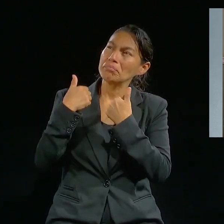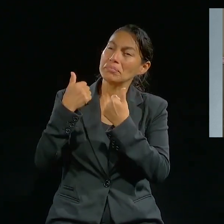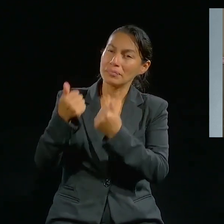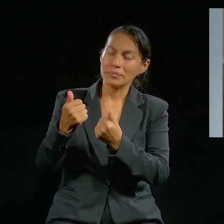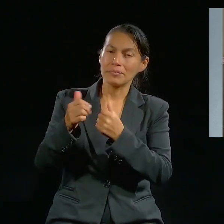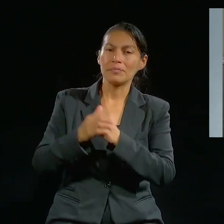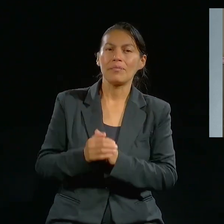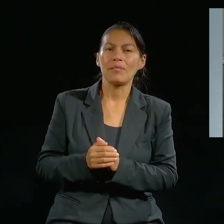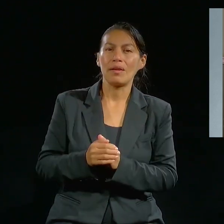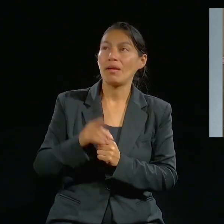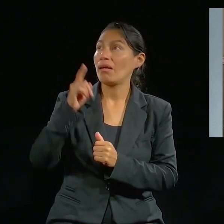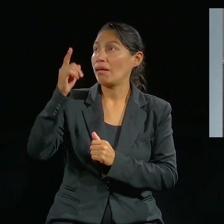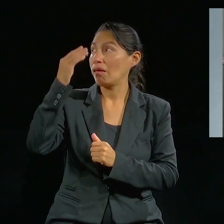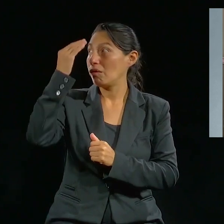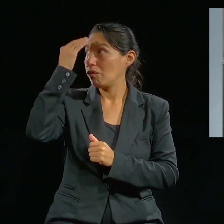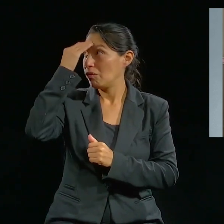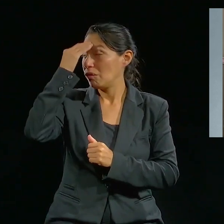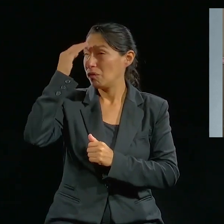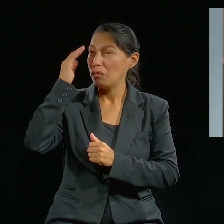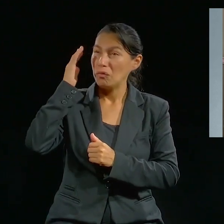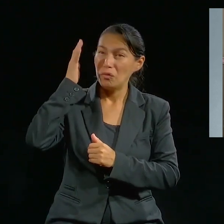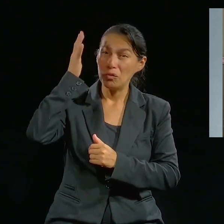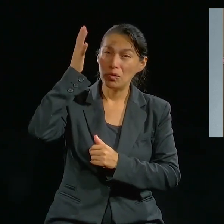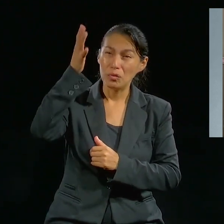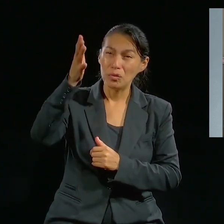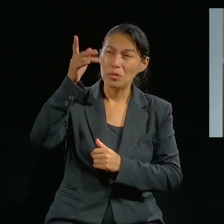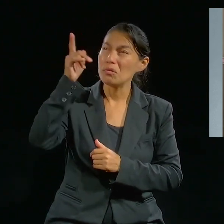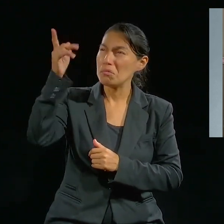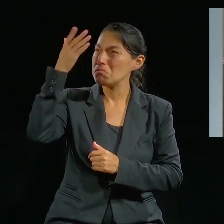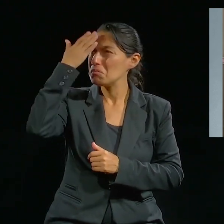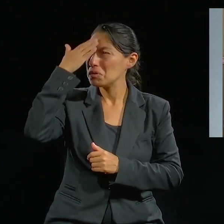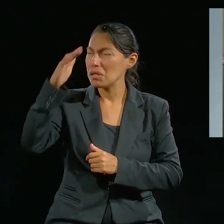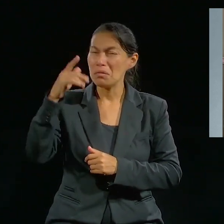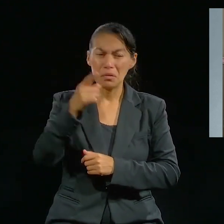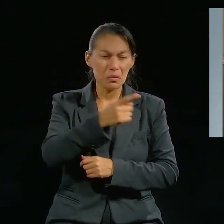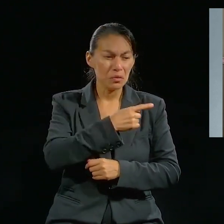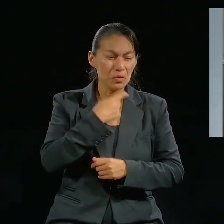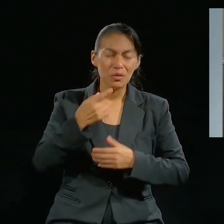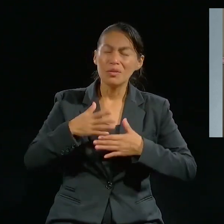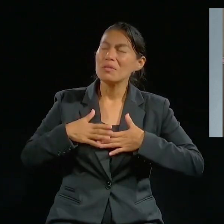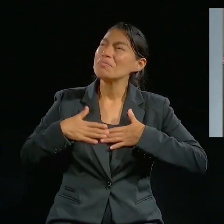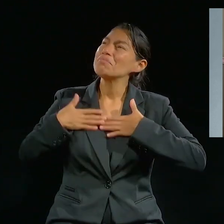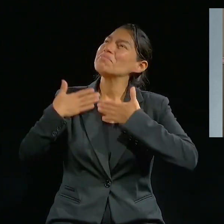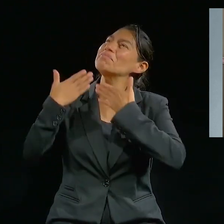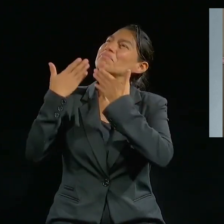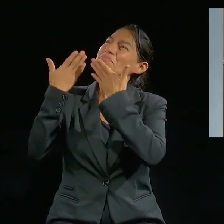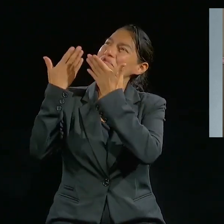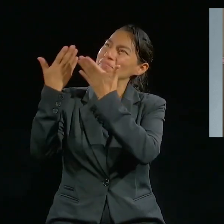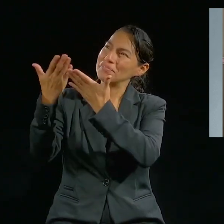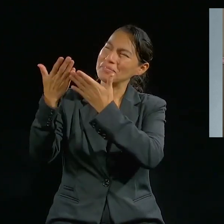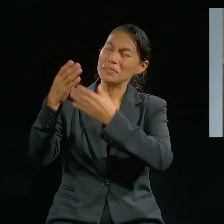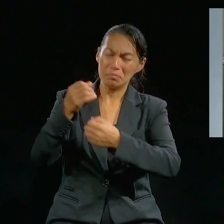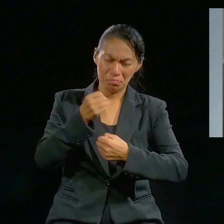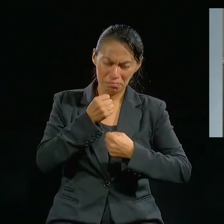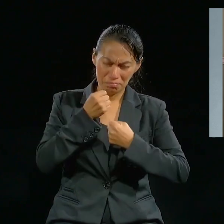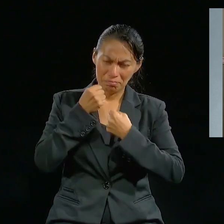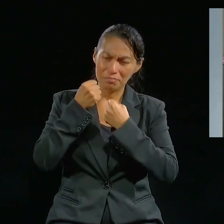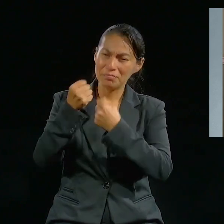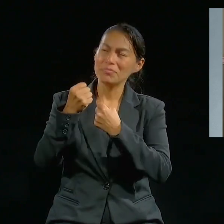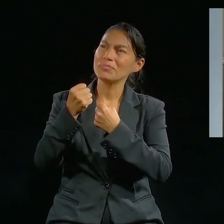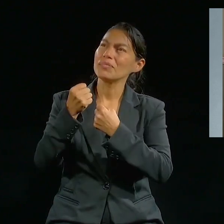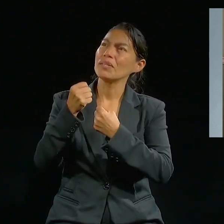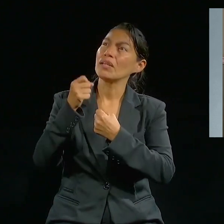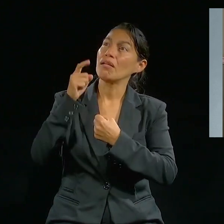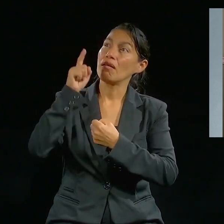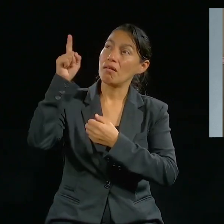sobre todo, conociendo el futuro que nos tiene, podemos confiar en él. Podemos estar